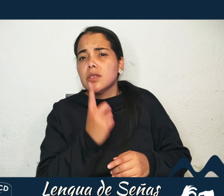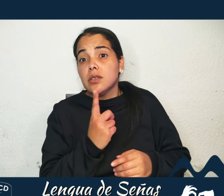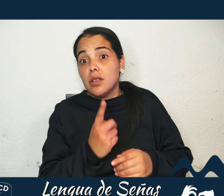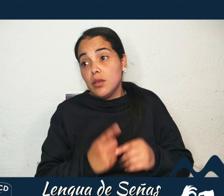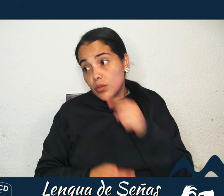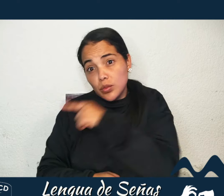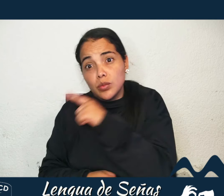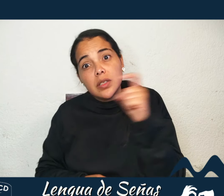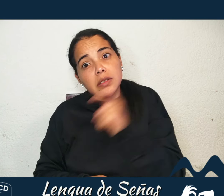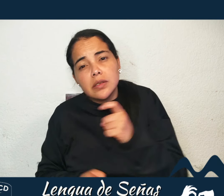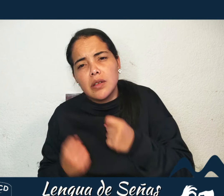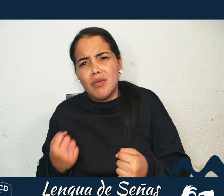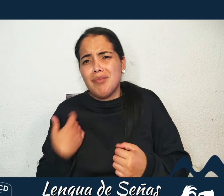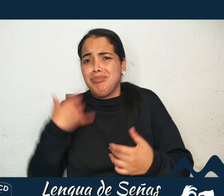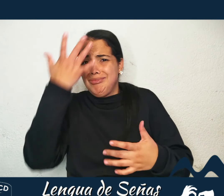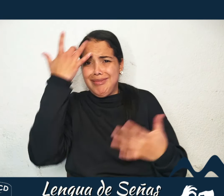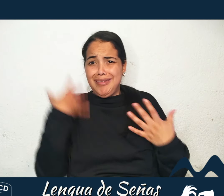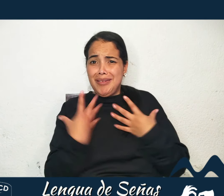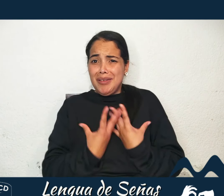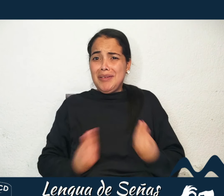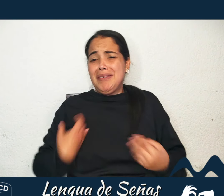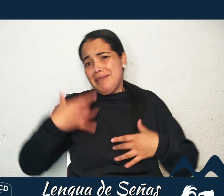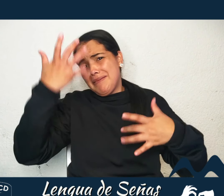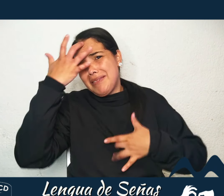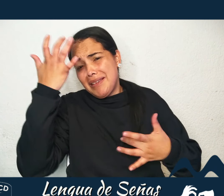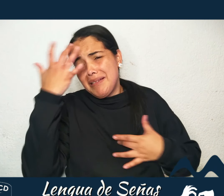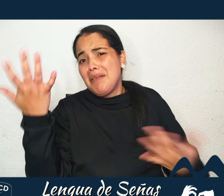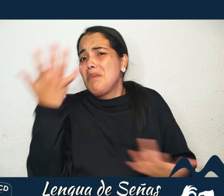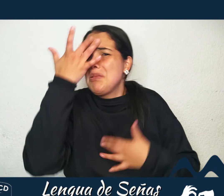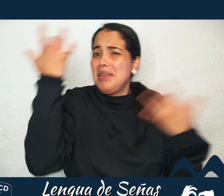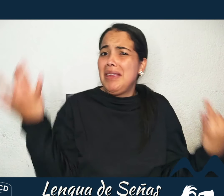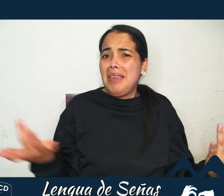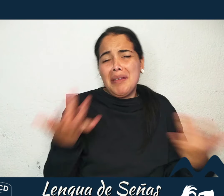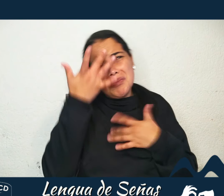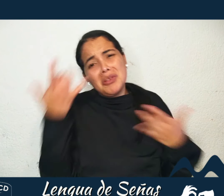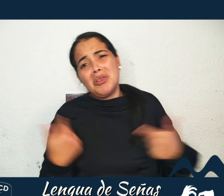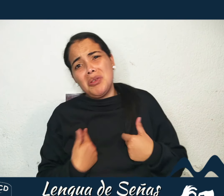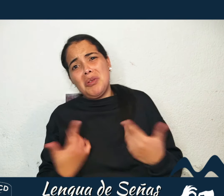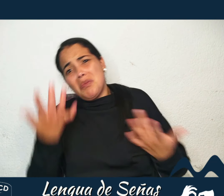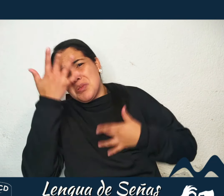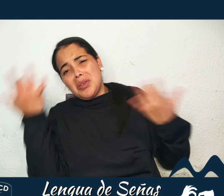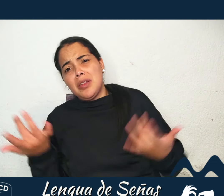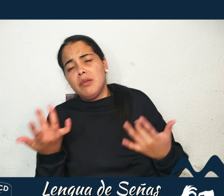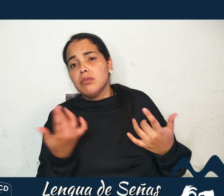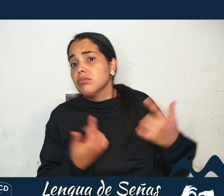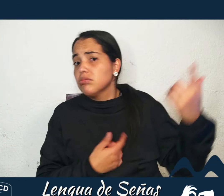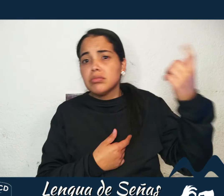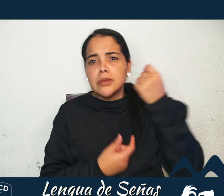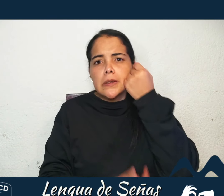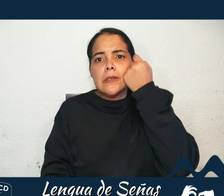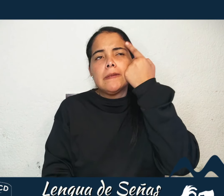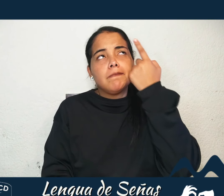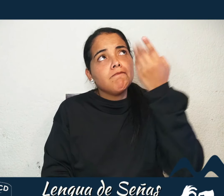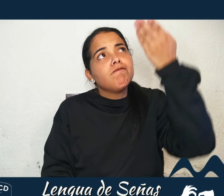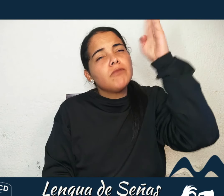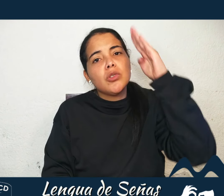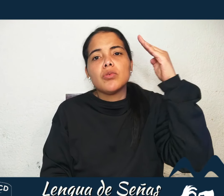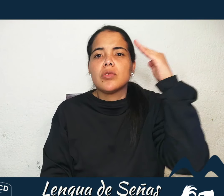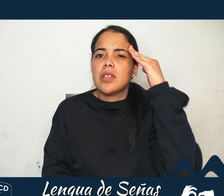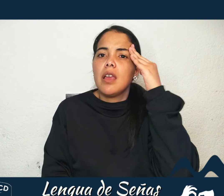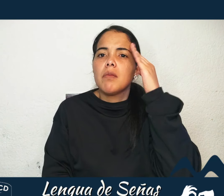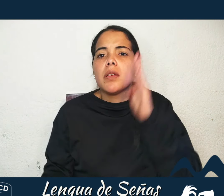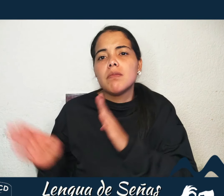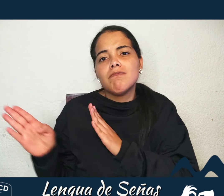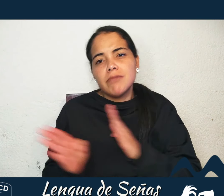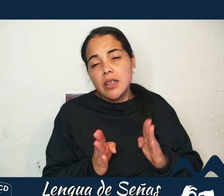le dice Dios, porque mi poder se perfecciona en tu debilidad. Entonces Pablo estaba entendiendo de que